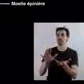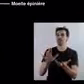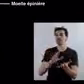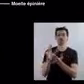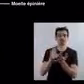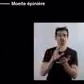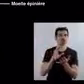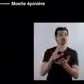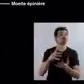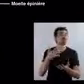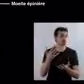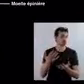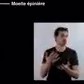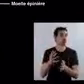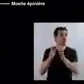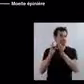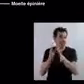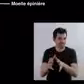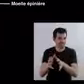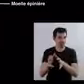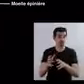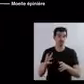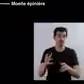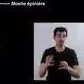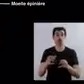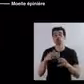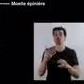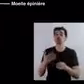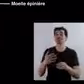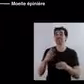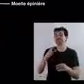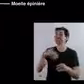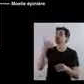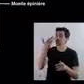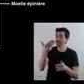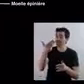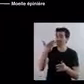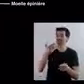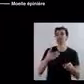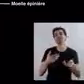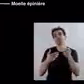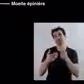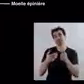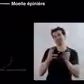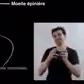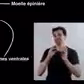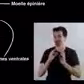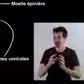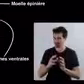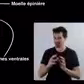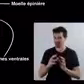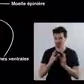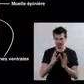cette moelle épinière, de part et d'autre, vous avez des structures appelées racines. Vous avez côté dorsal les racines dorsales et côté ventral les